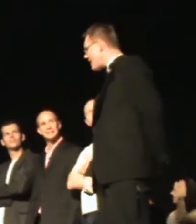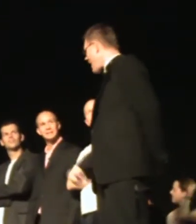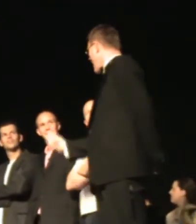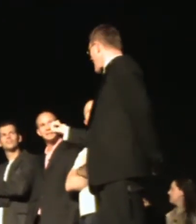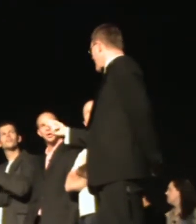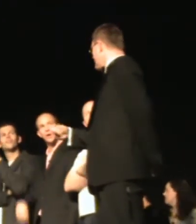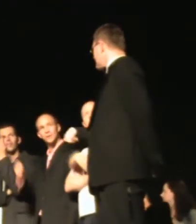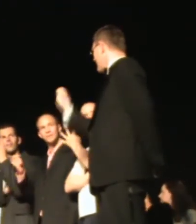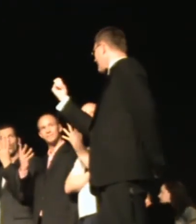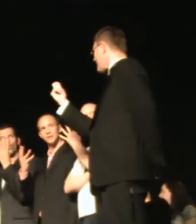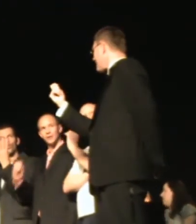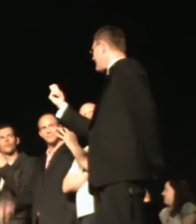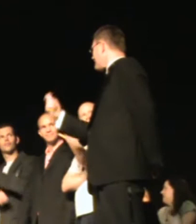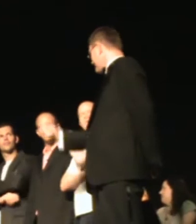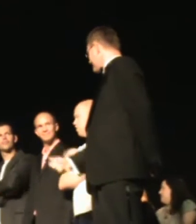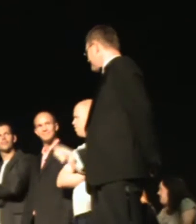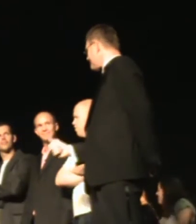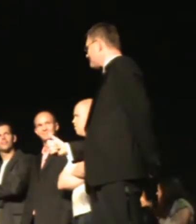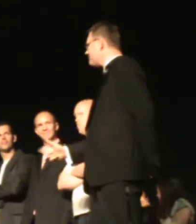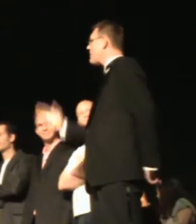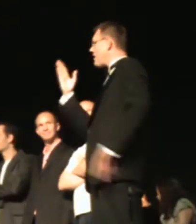ja. Toen we tegen China, gewonnen.